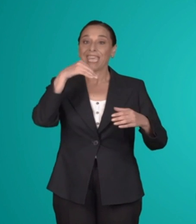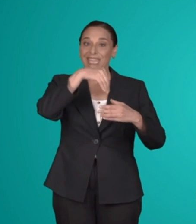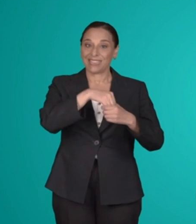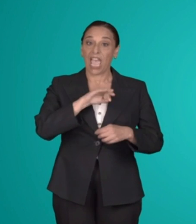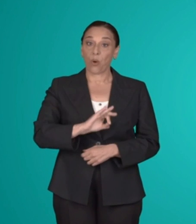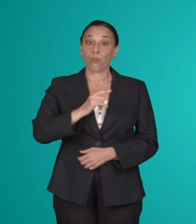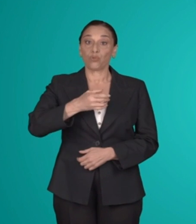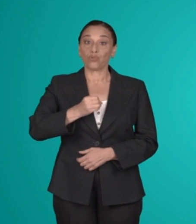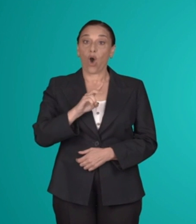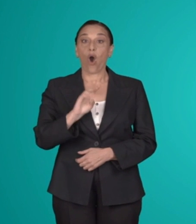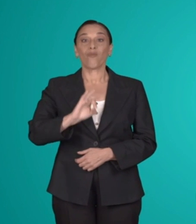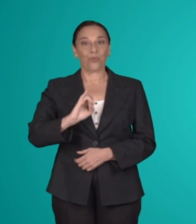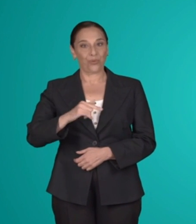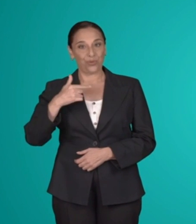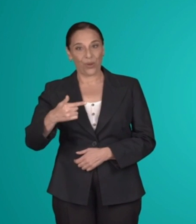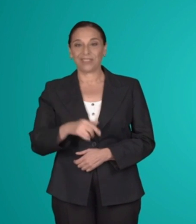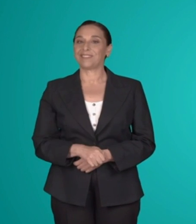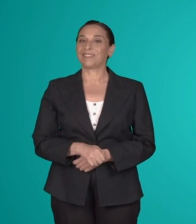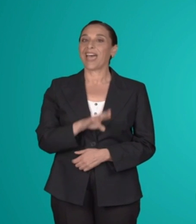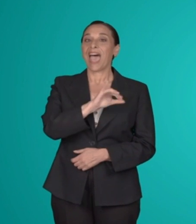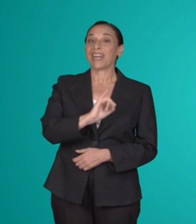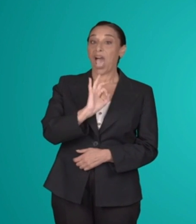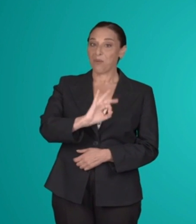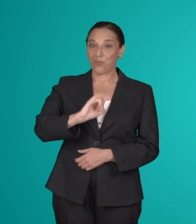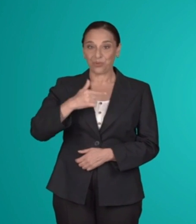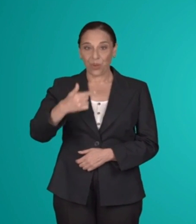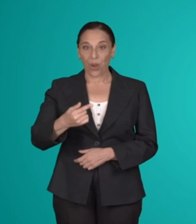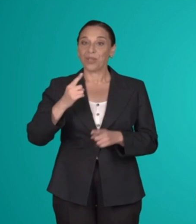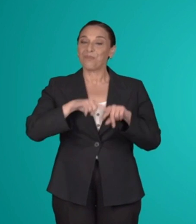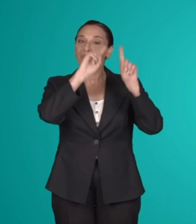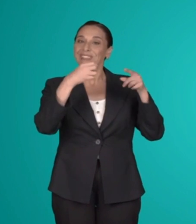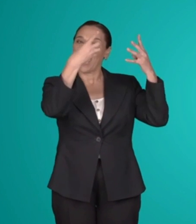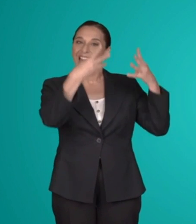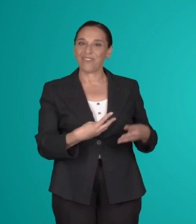interno.gov.it, rai.it e sulle pagine di Televideo.